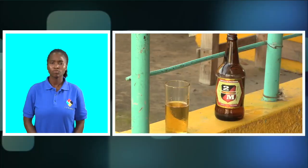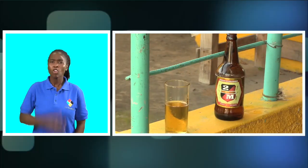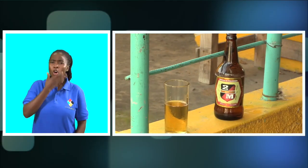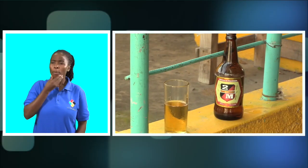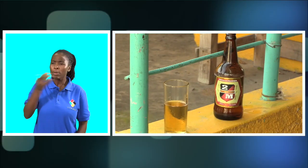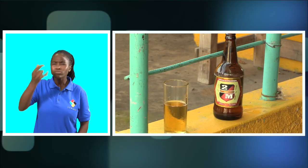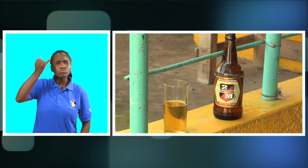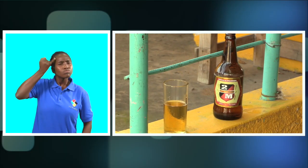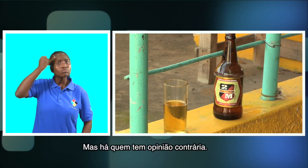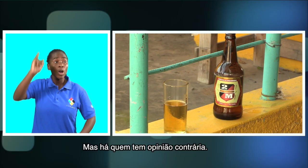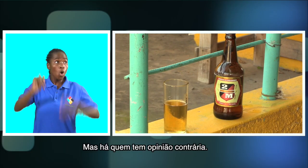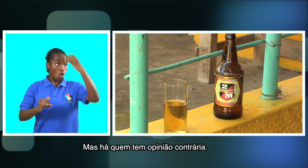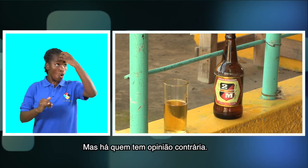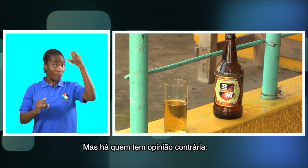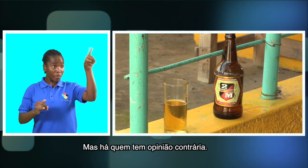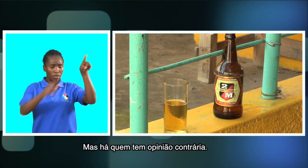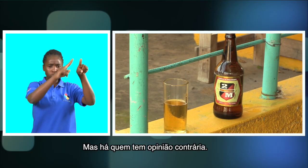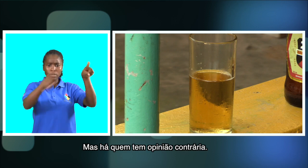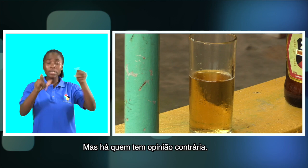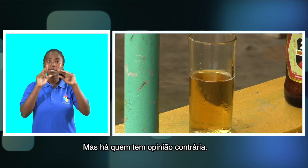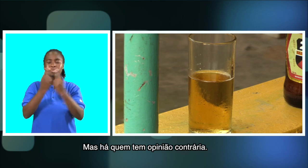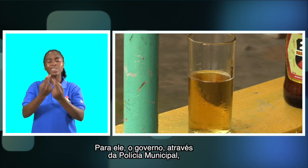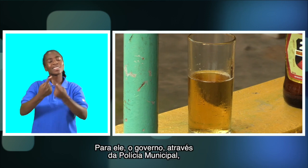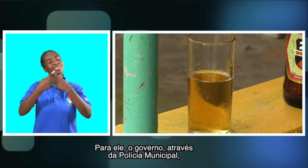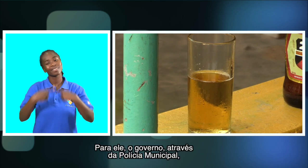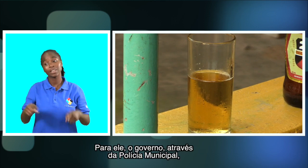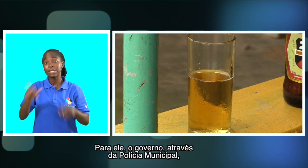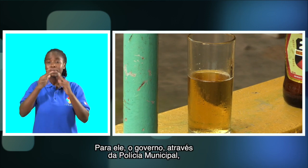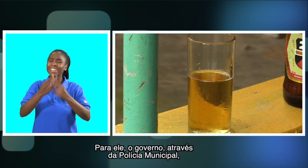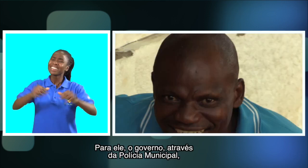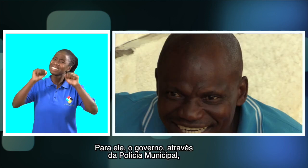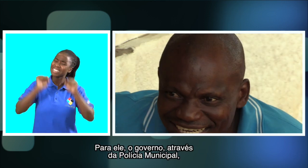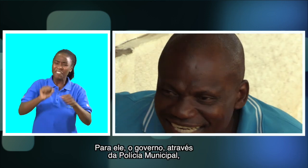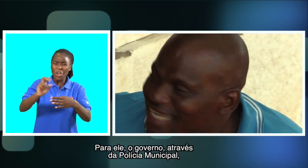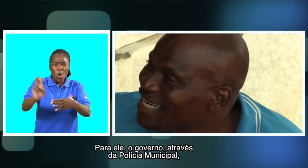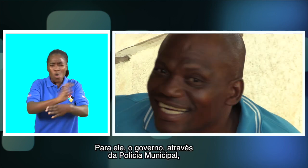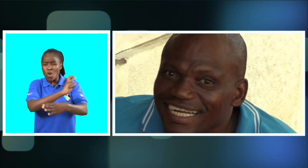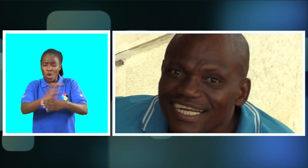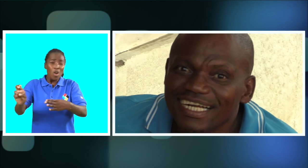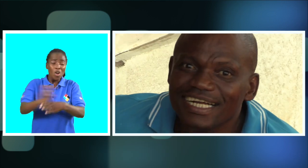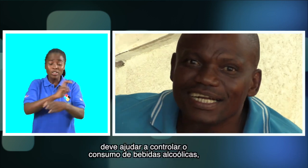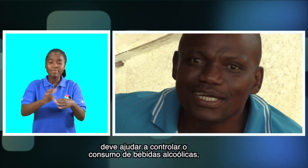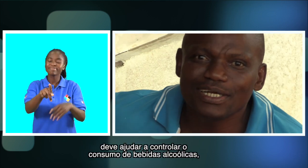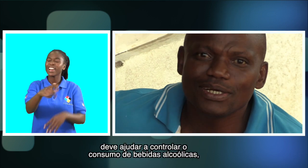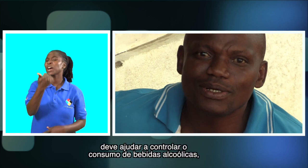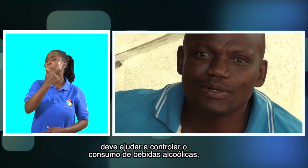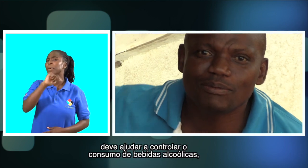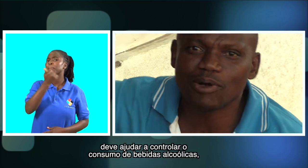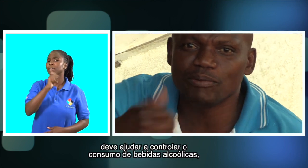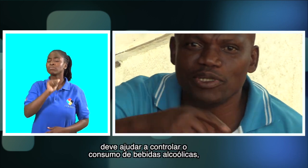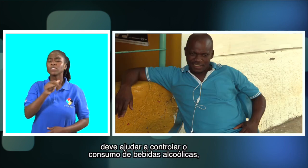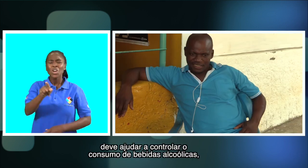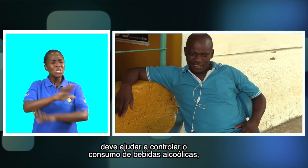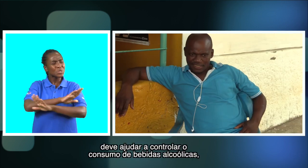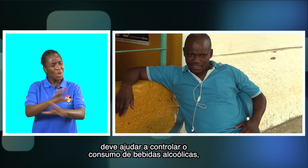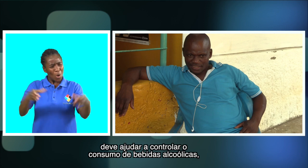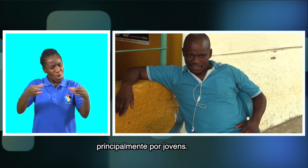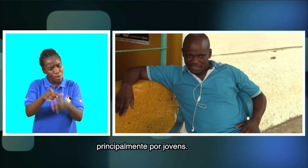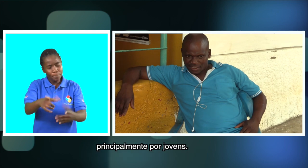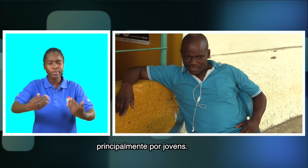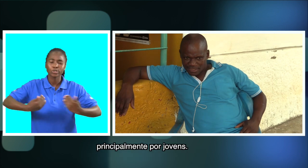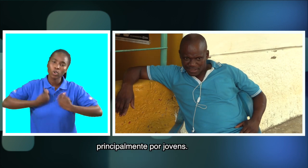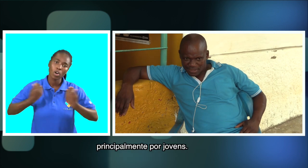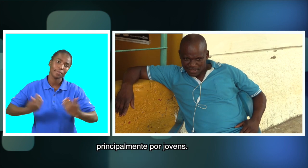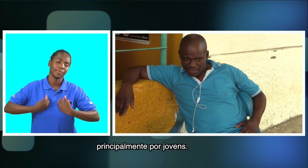Mas, há quem tem opinião contrária. Para ele, o governo, através da Polícia Municipal, deve ajudar a controlar o consumo de